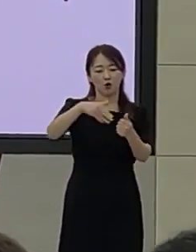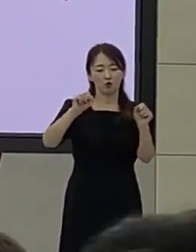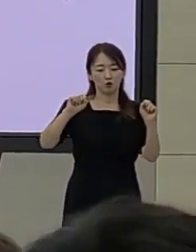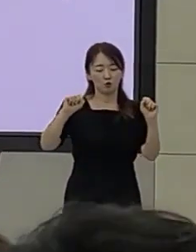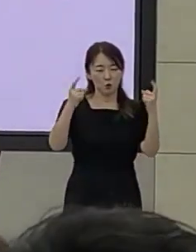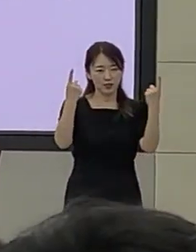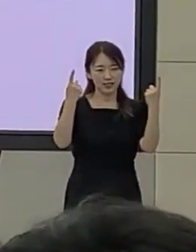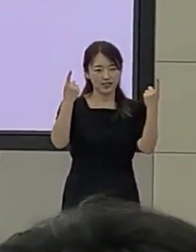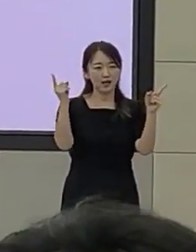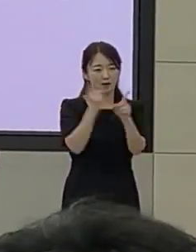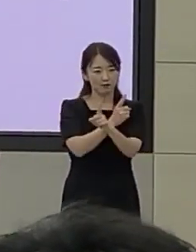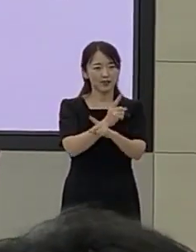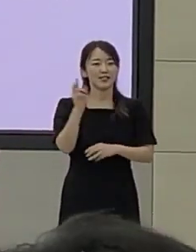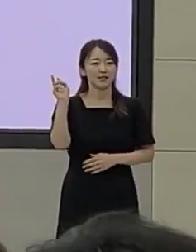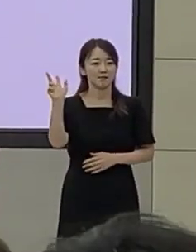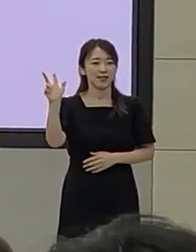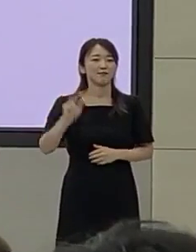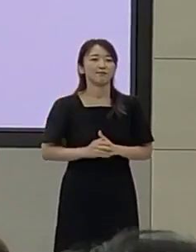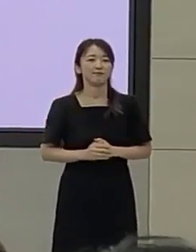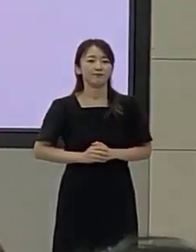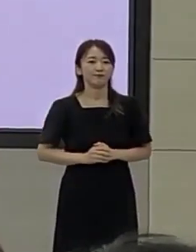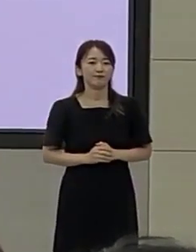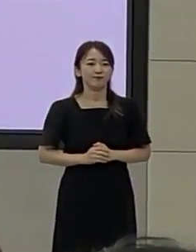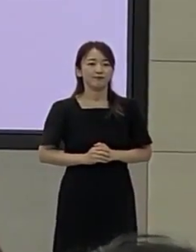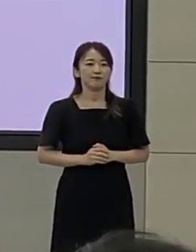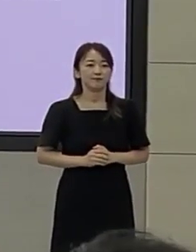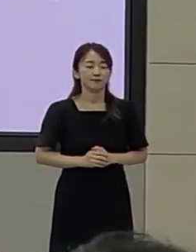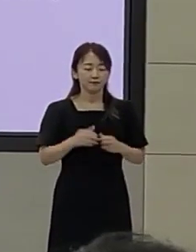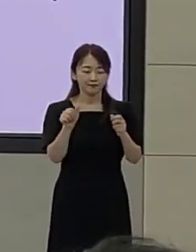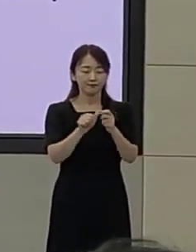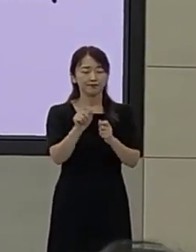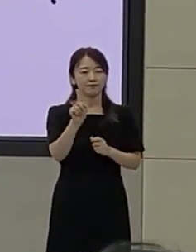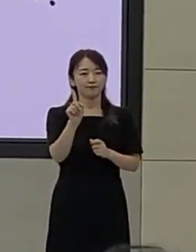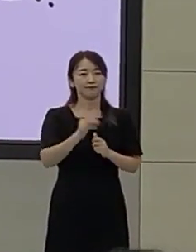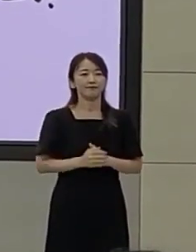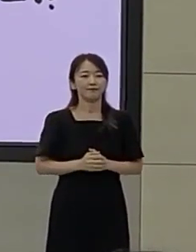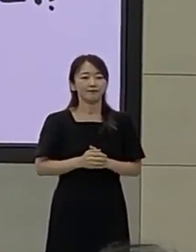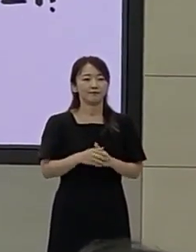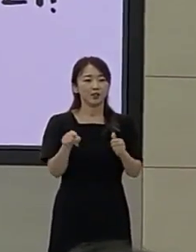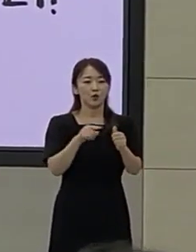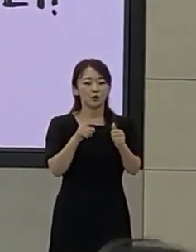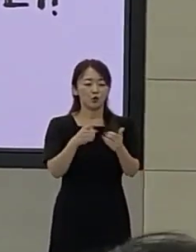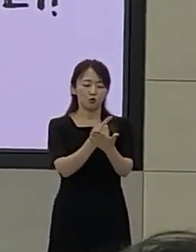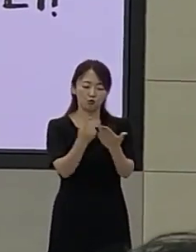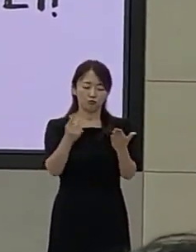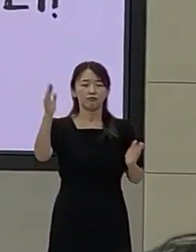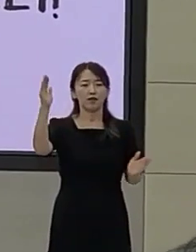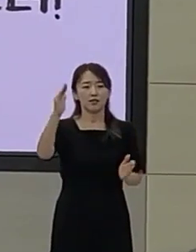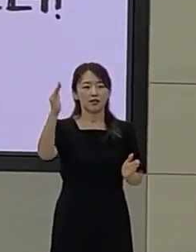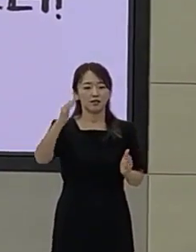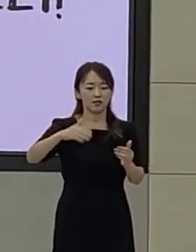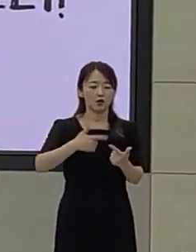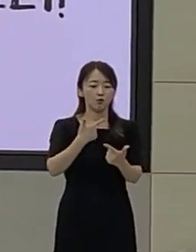동시에 획기적으로 개선해 나가겠습니다. 다섯째, 교육사각지대